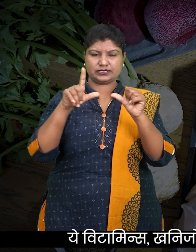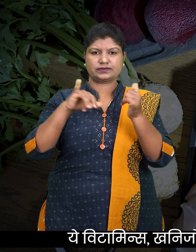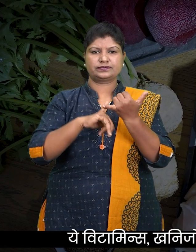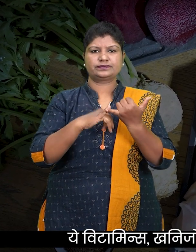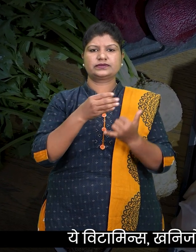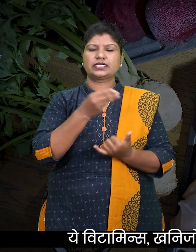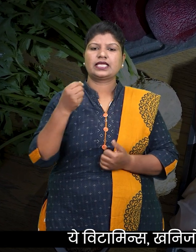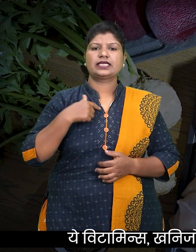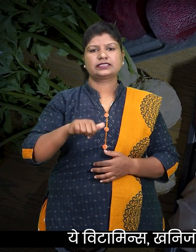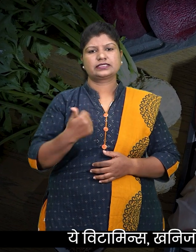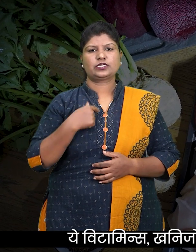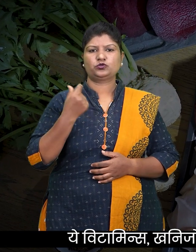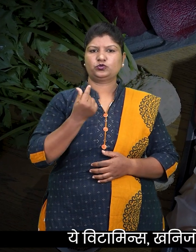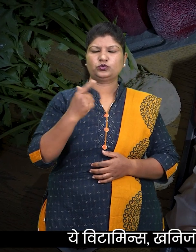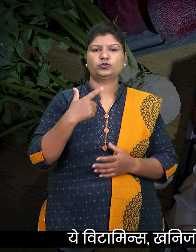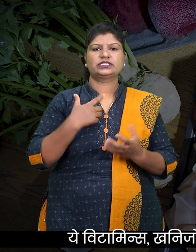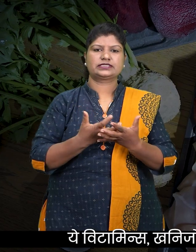हैं।